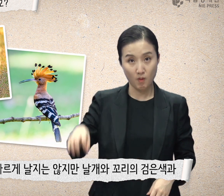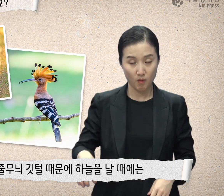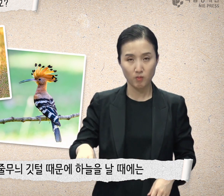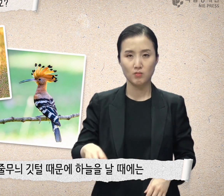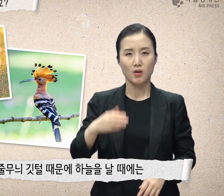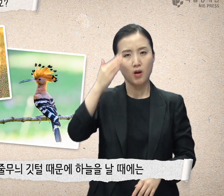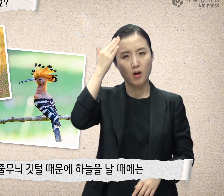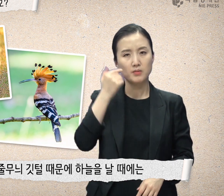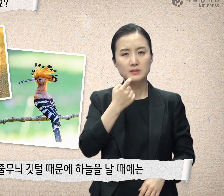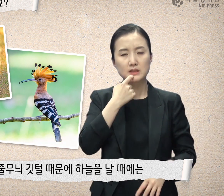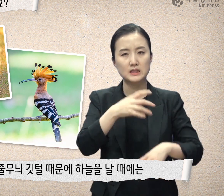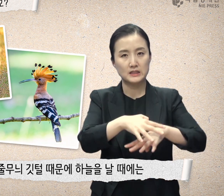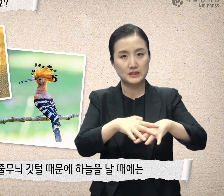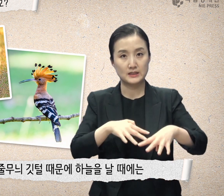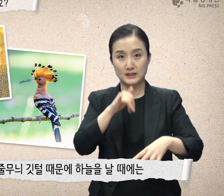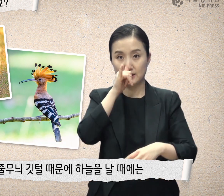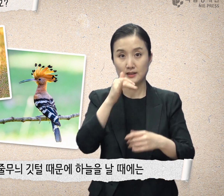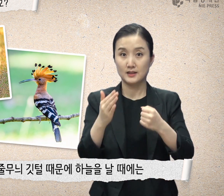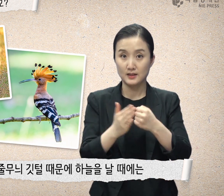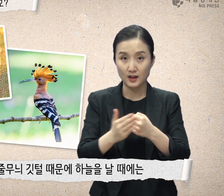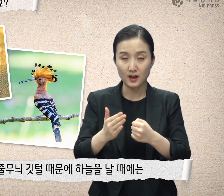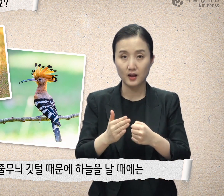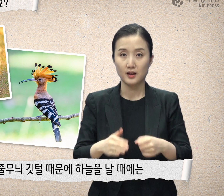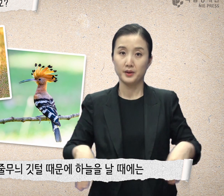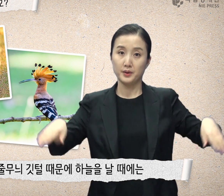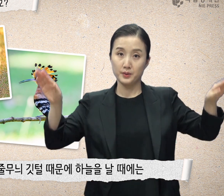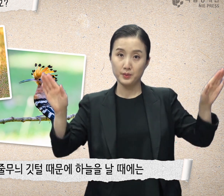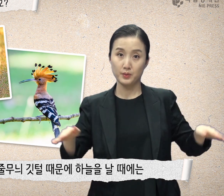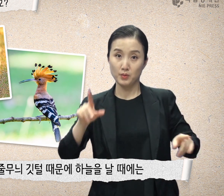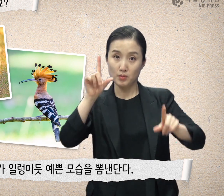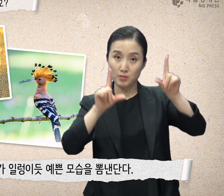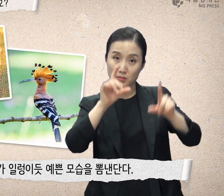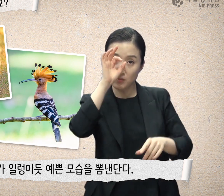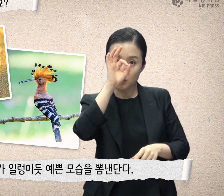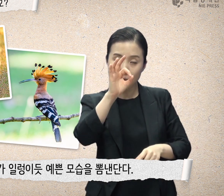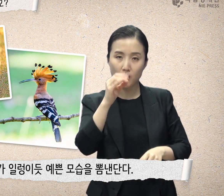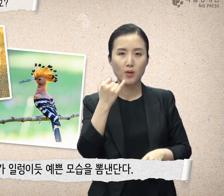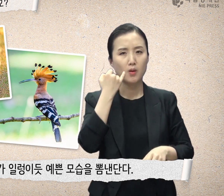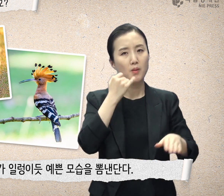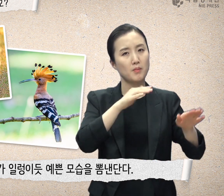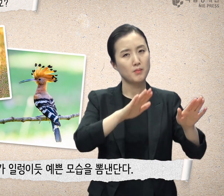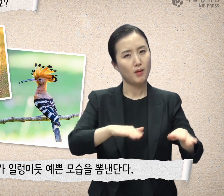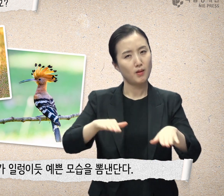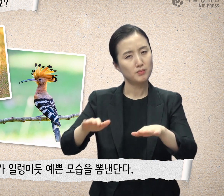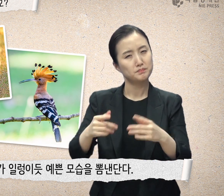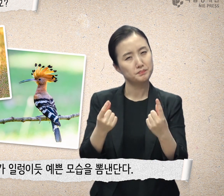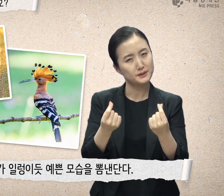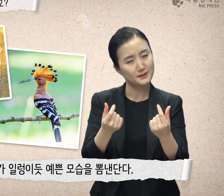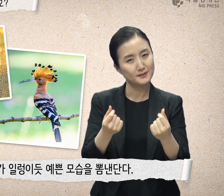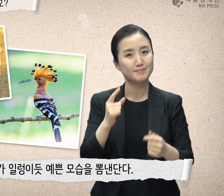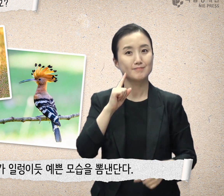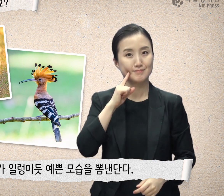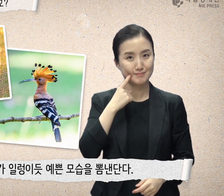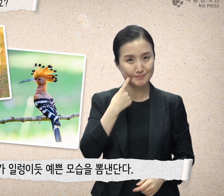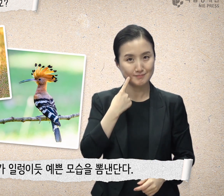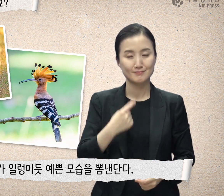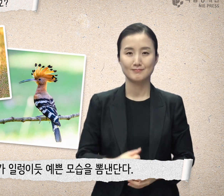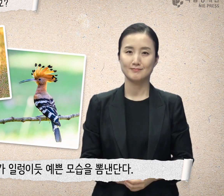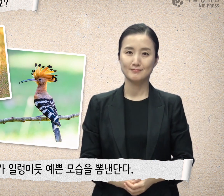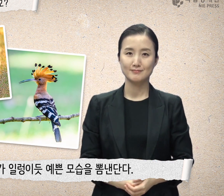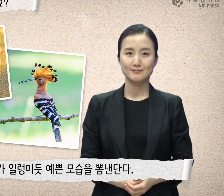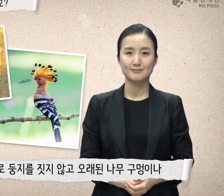흰 세계 줄무늬 깃털 때문에 하늘을 날 때에는 파도가 일렁이는 듯 예쁜 모습을 뽐낸